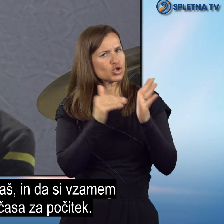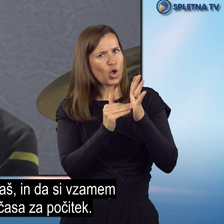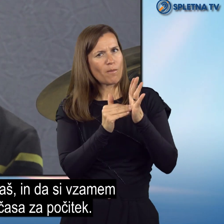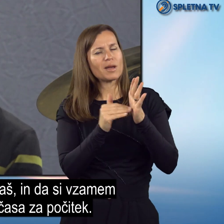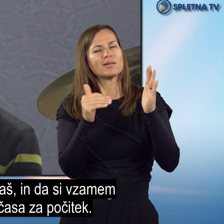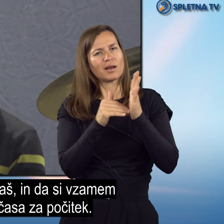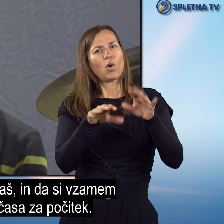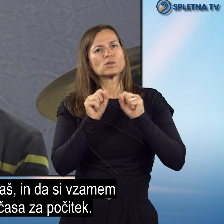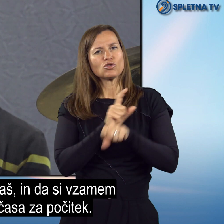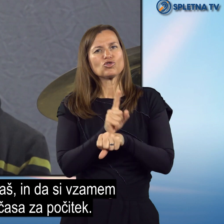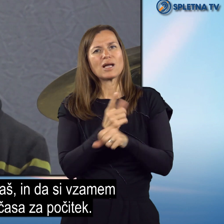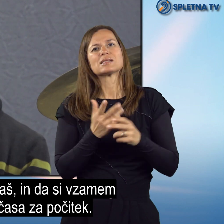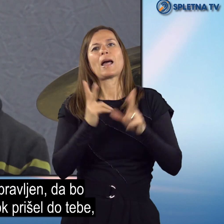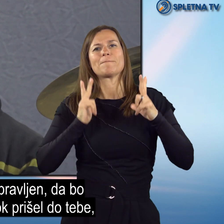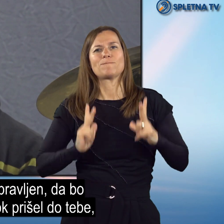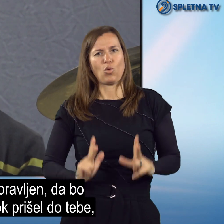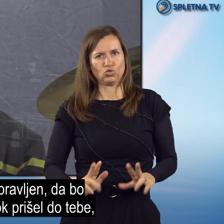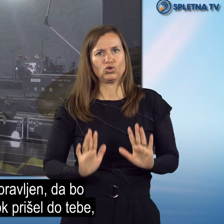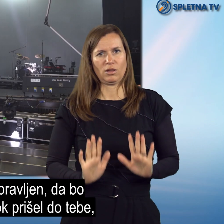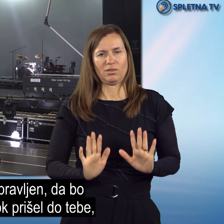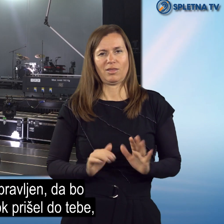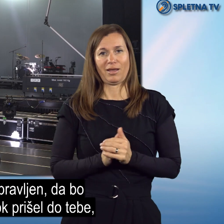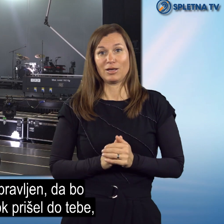malo vzamem več časa za počitek. Če si ti